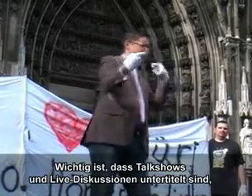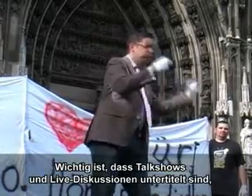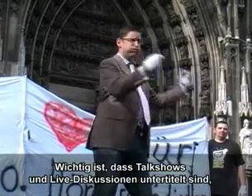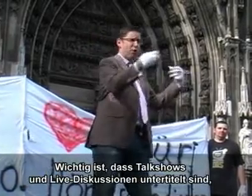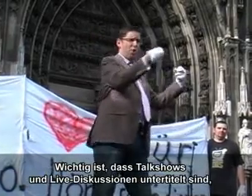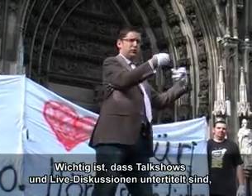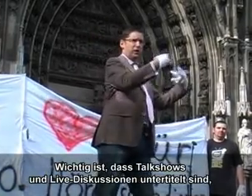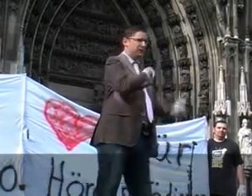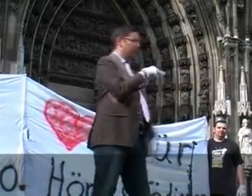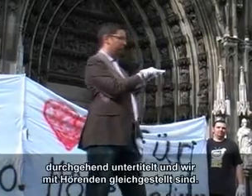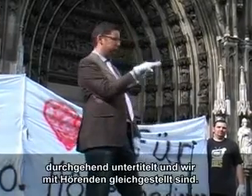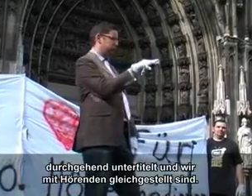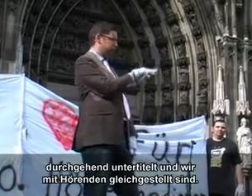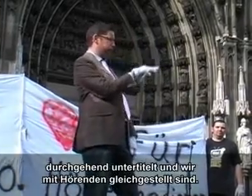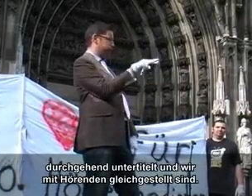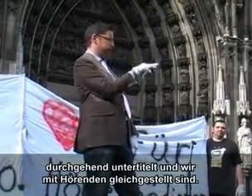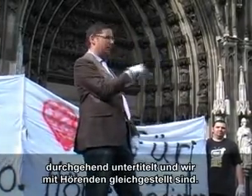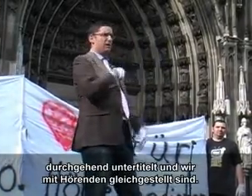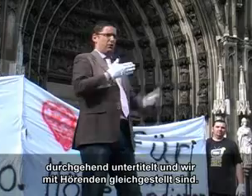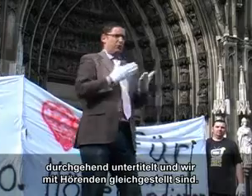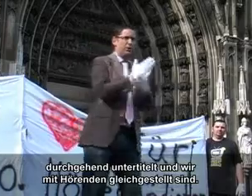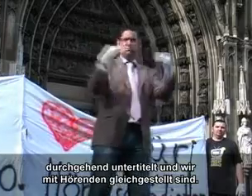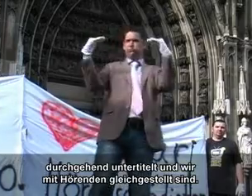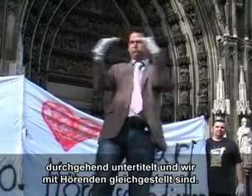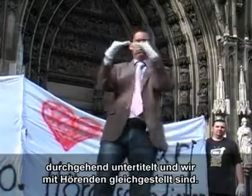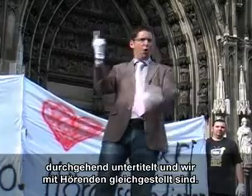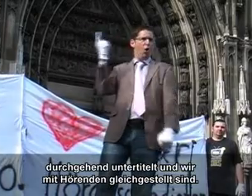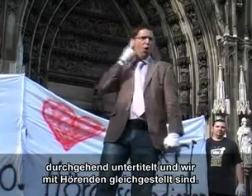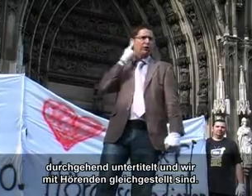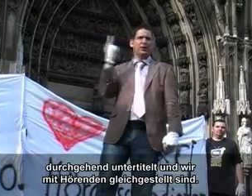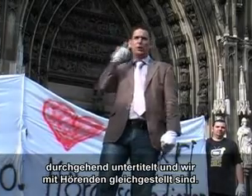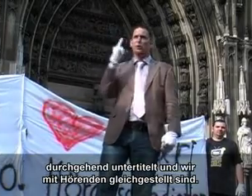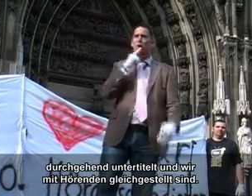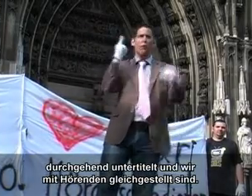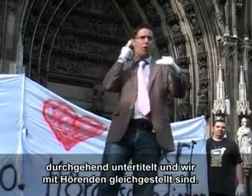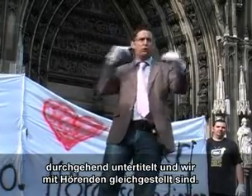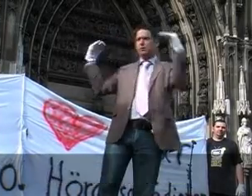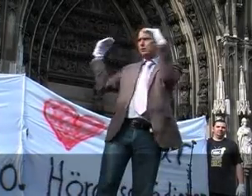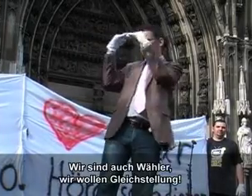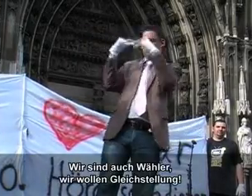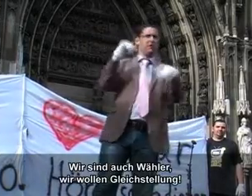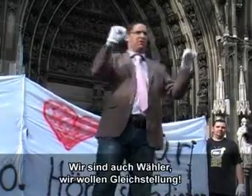Was aber wichtig ist, dass Talkshows oder Live-Sendungen wir auch verfolgen können, politische